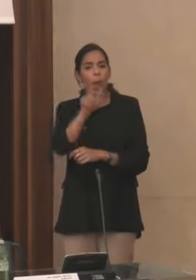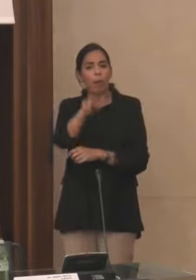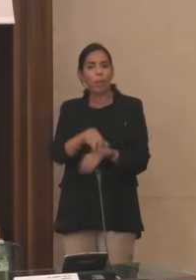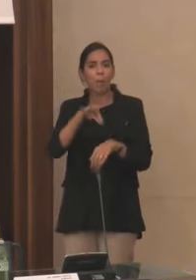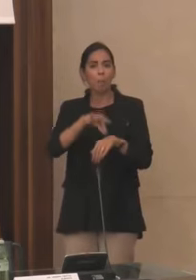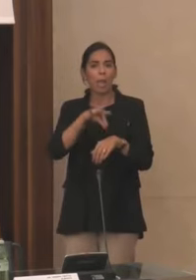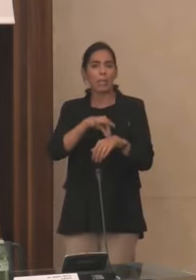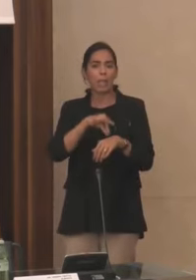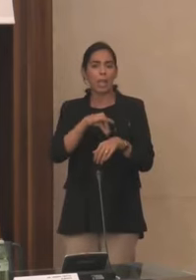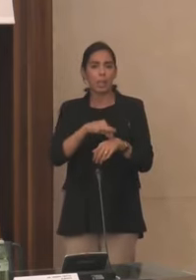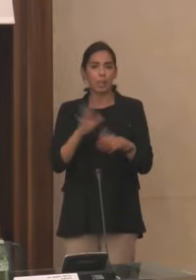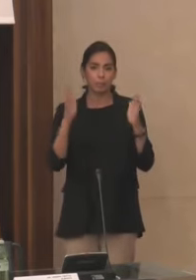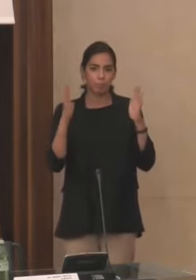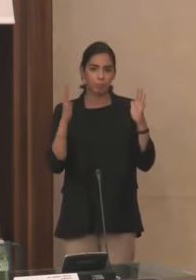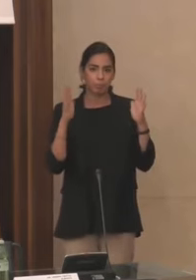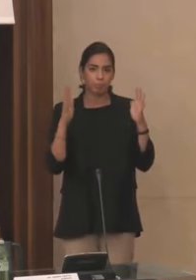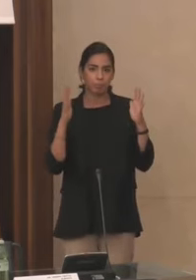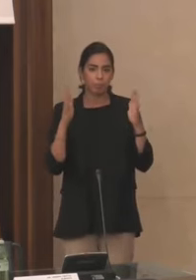Per favore, la seconda.